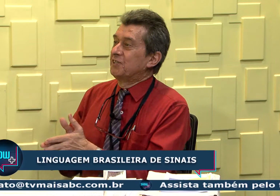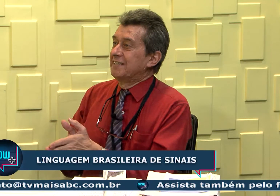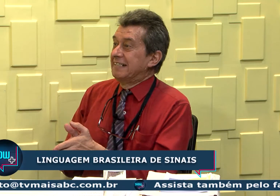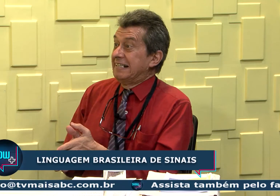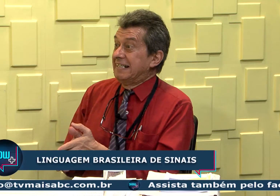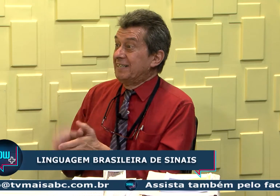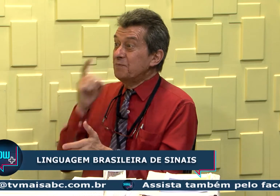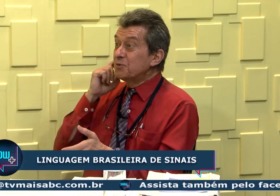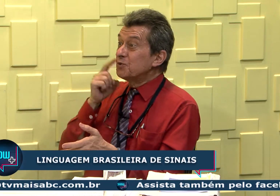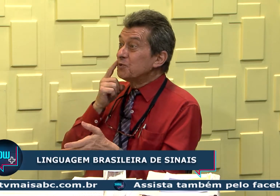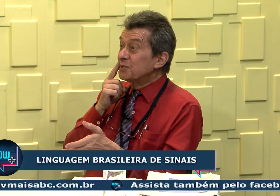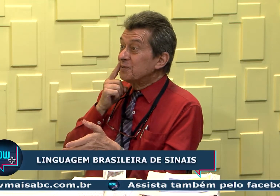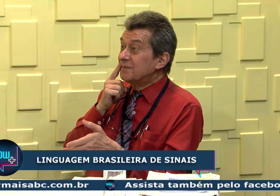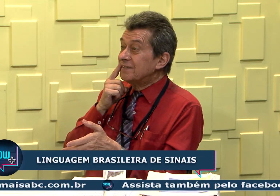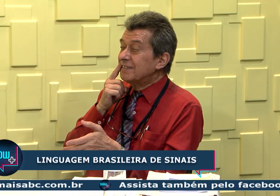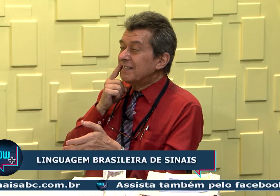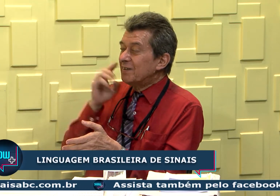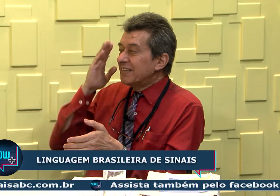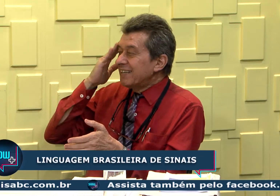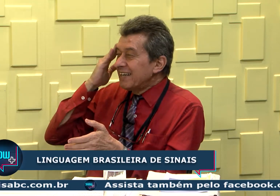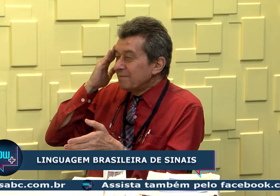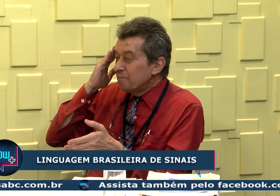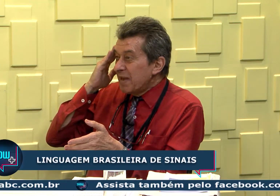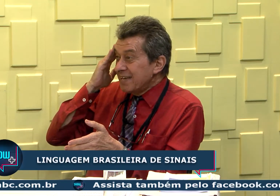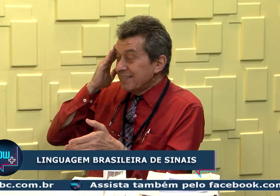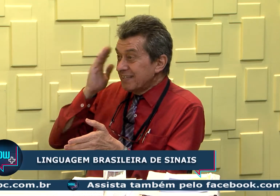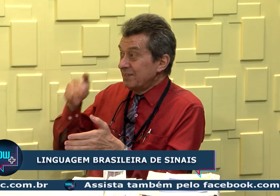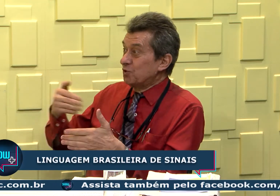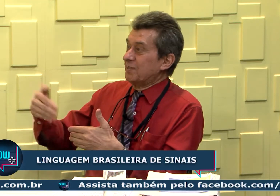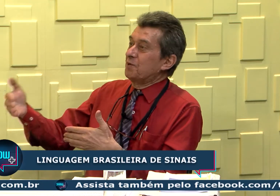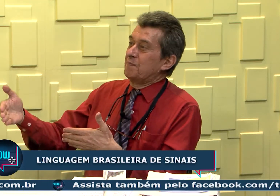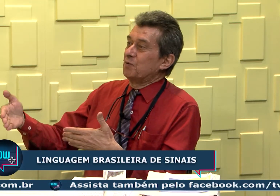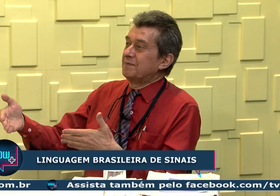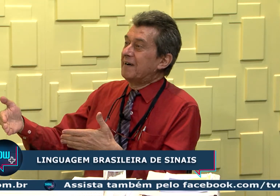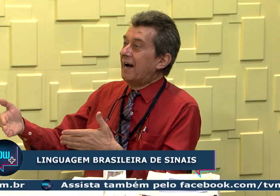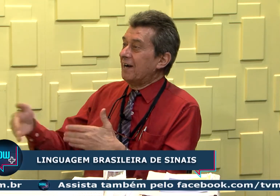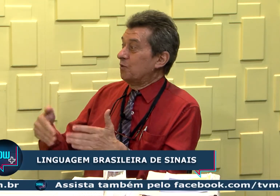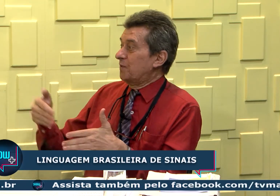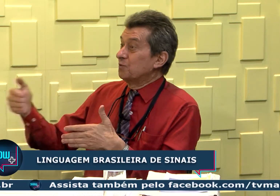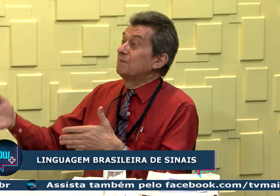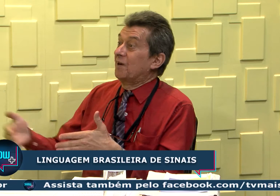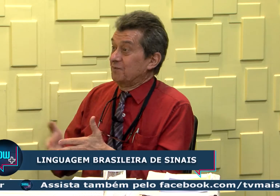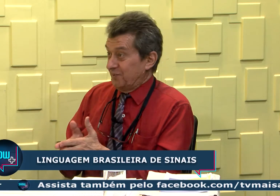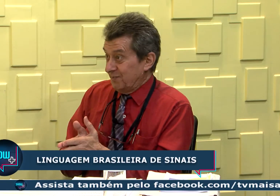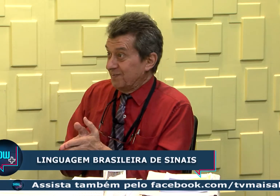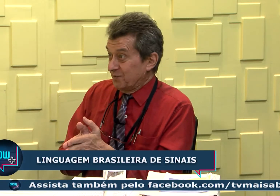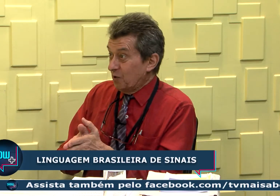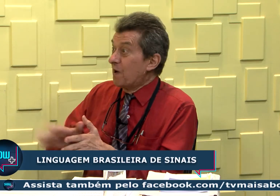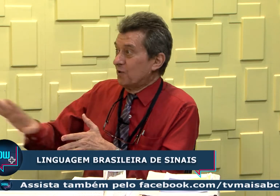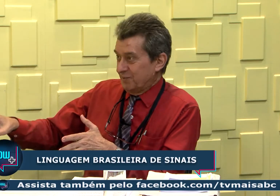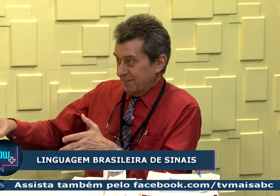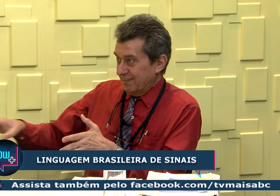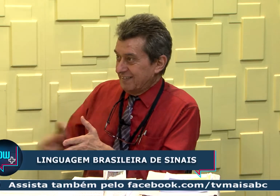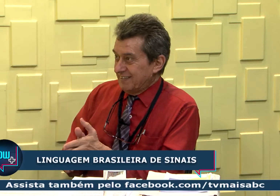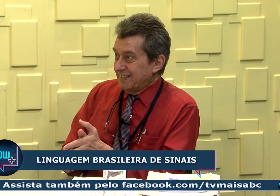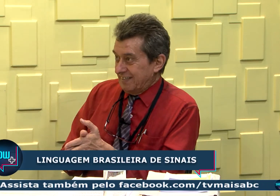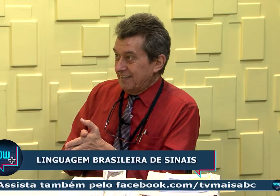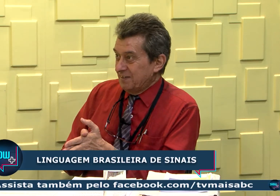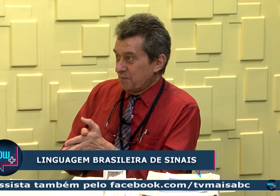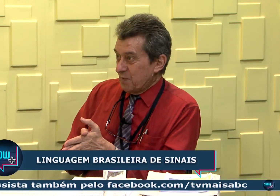e para o surdo o que queria e pensa em chutar o pau da barraca o pau do balde chutaobalde tá né é